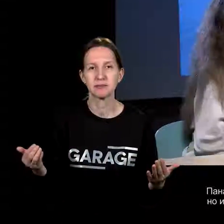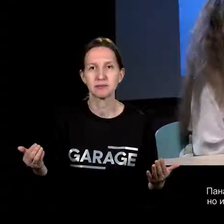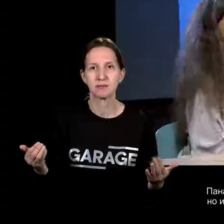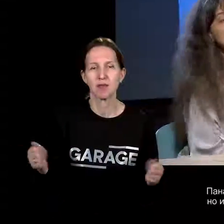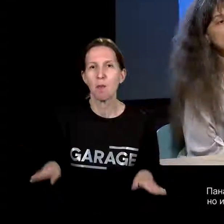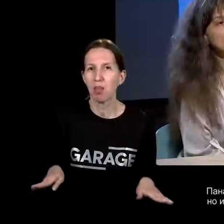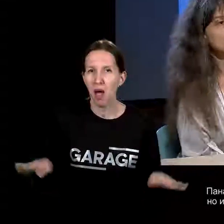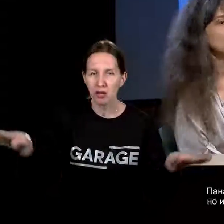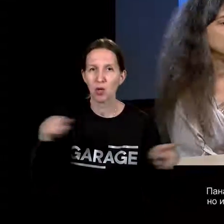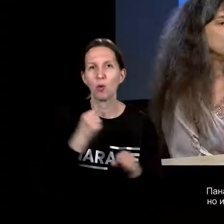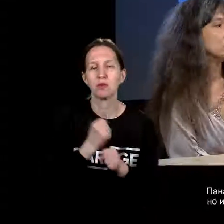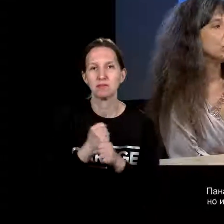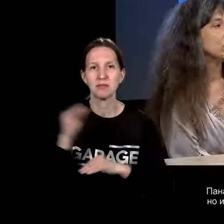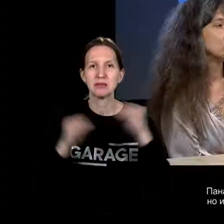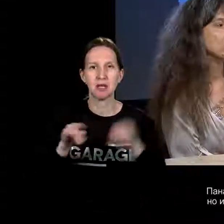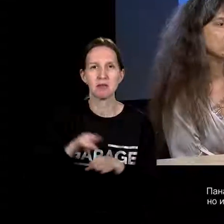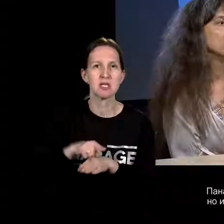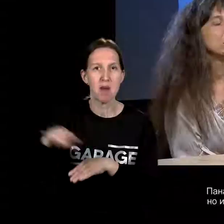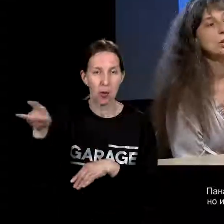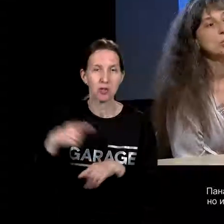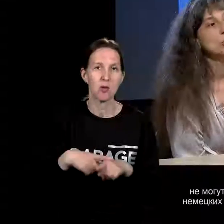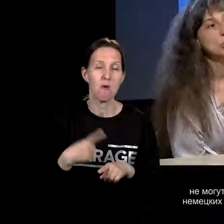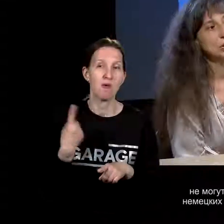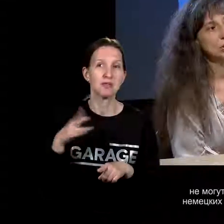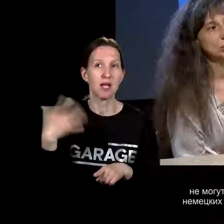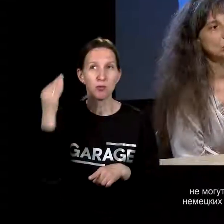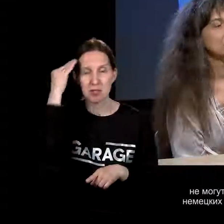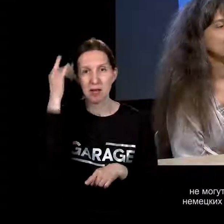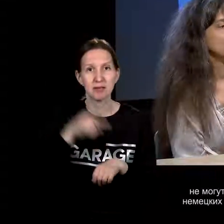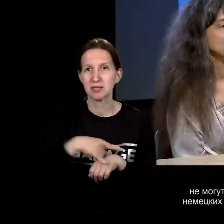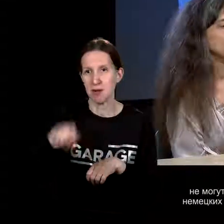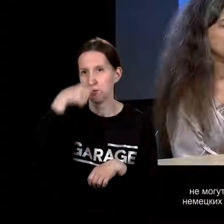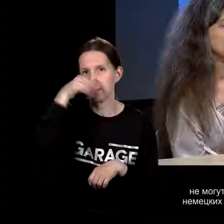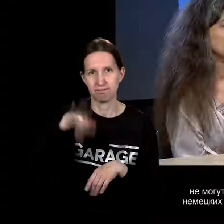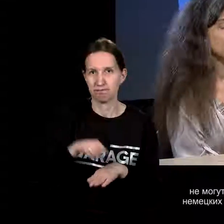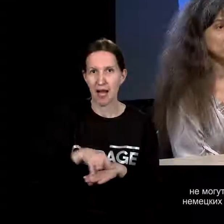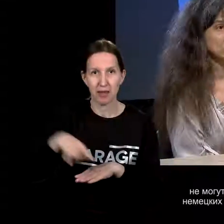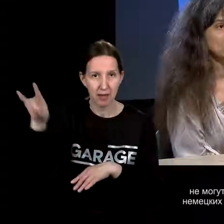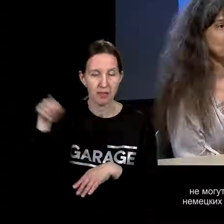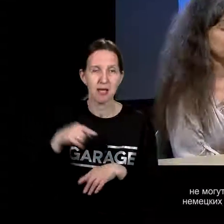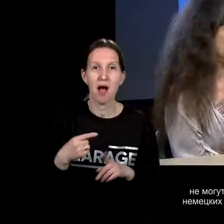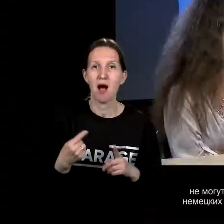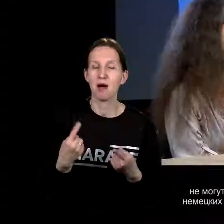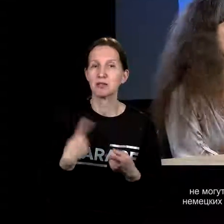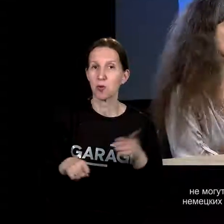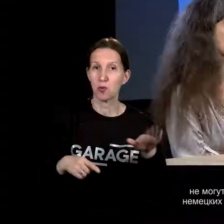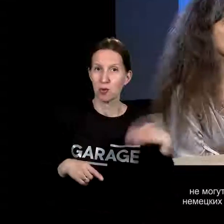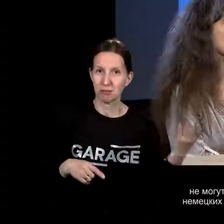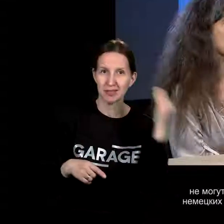планеры. Он делал самолеты, но это самолет, который, с одной стороны, не может летать, с другой стороны, это самолет, который абсолютно